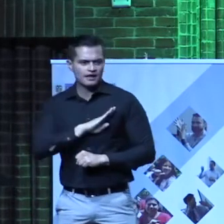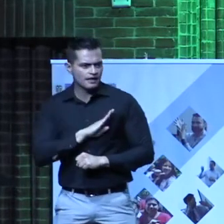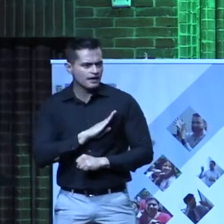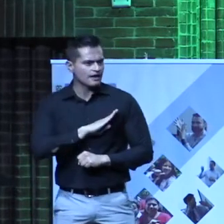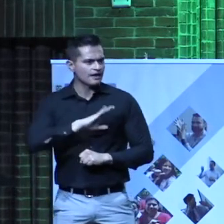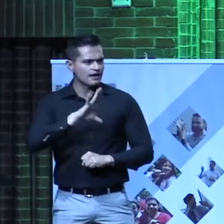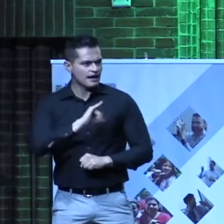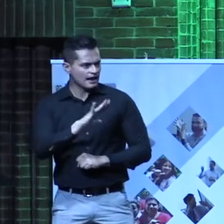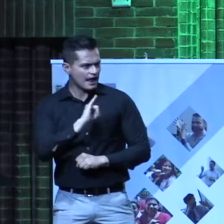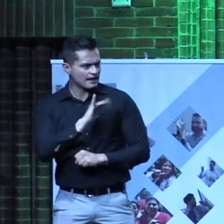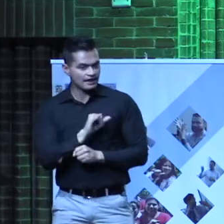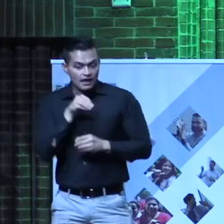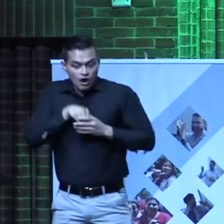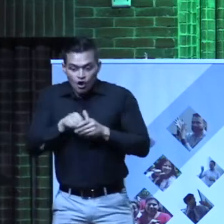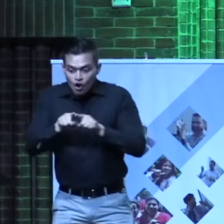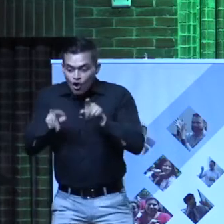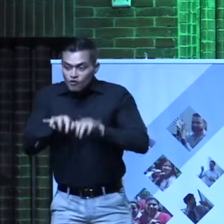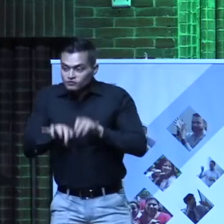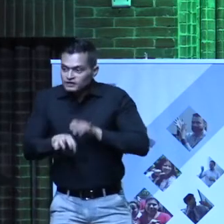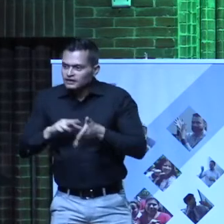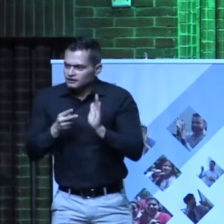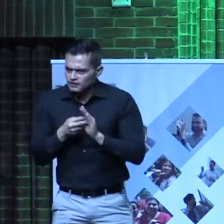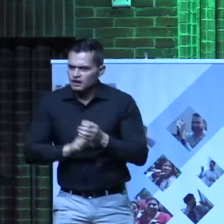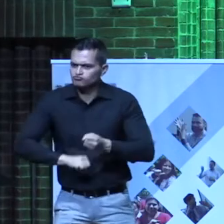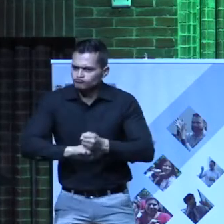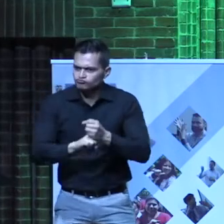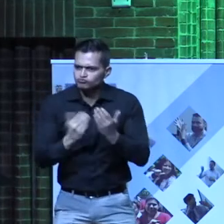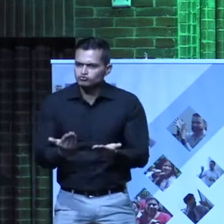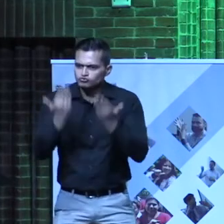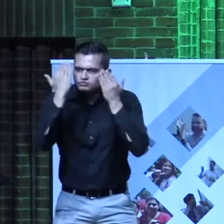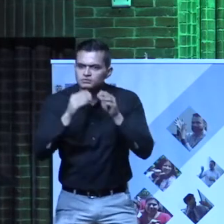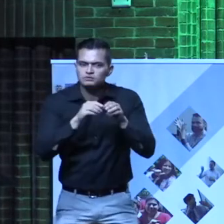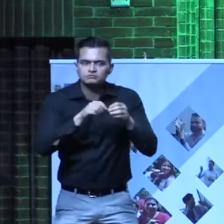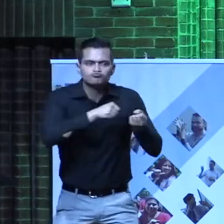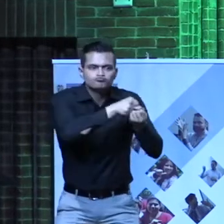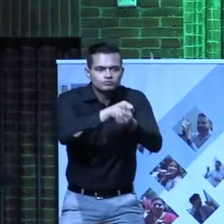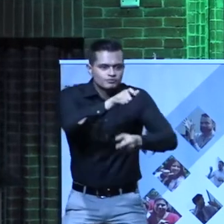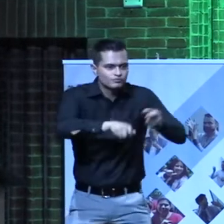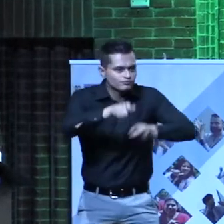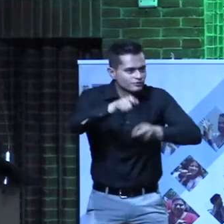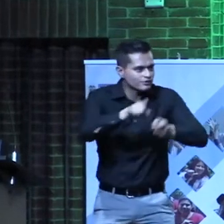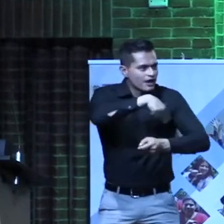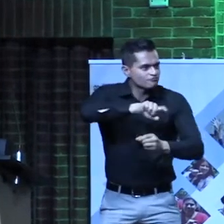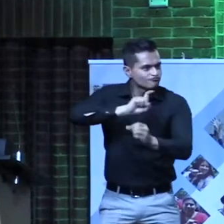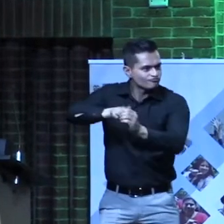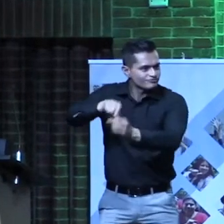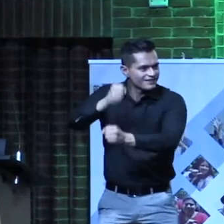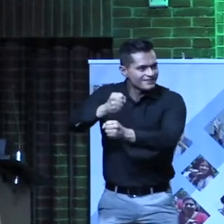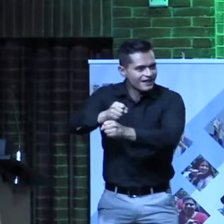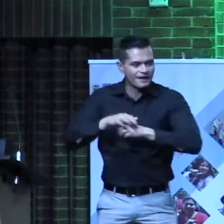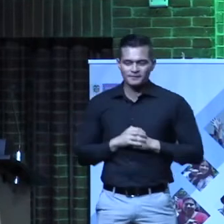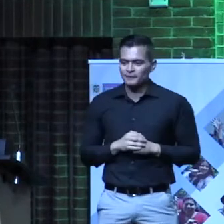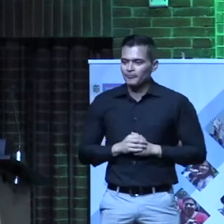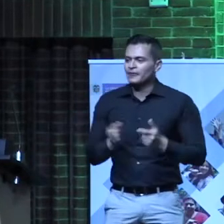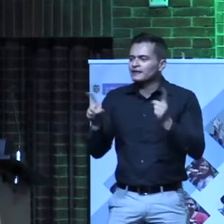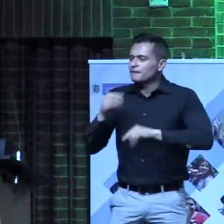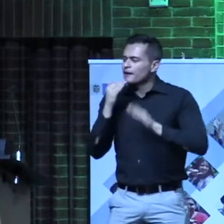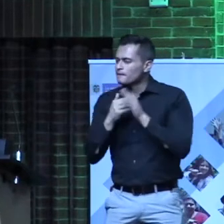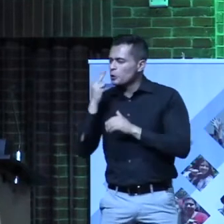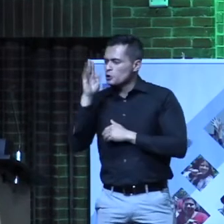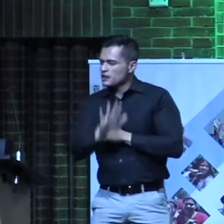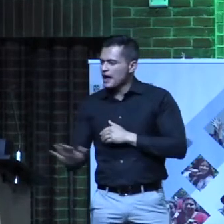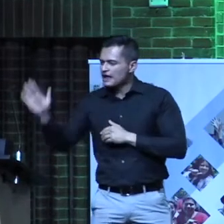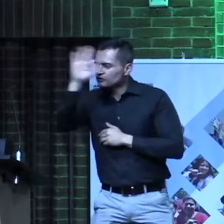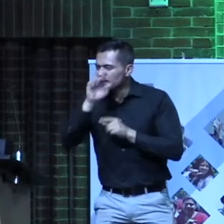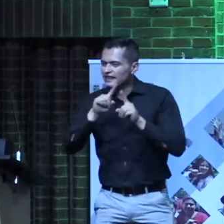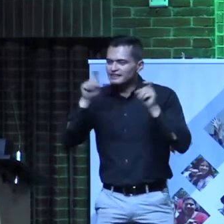han implementado su agencia de empleo, y las cajas de compensación familiar a nivel nacional también tienen sus